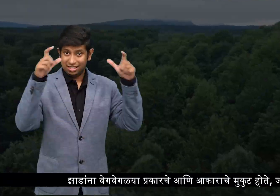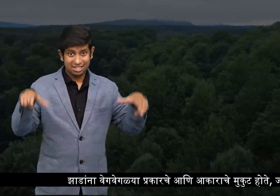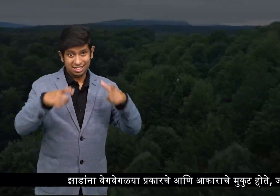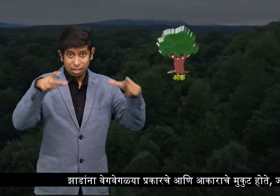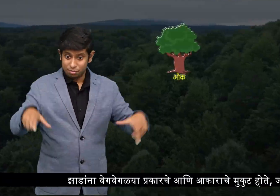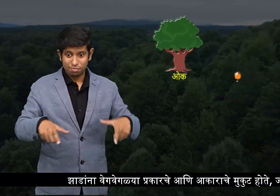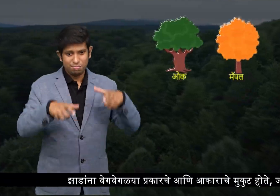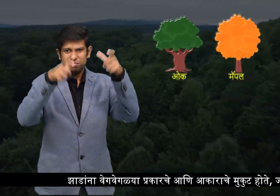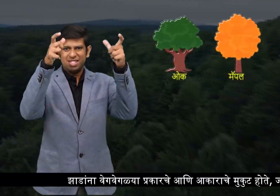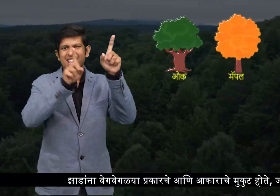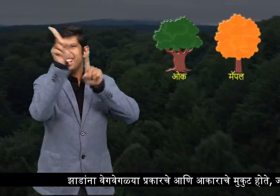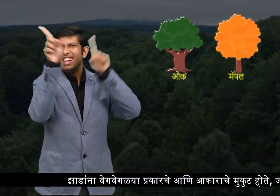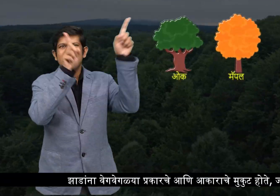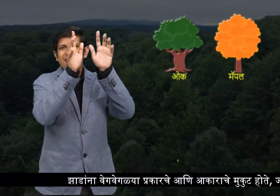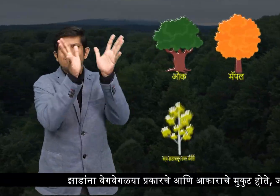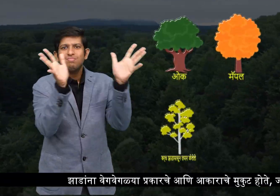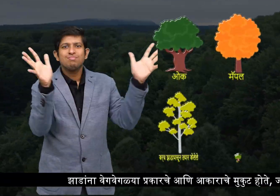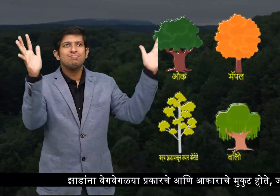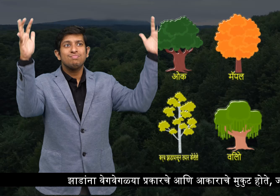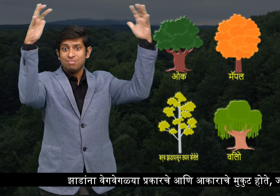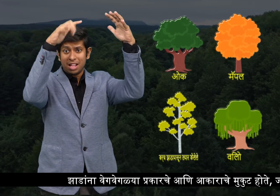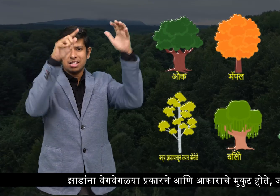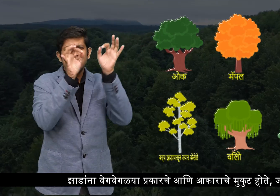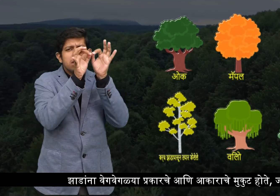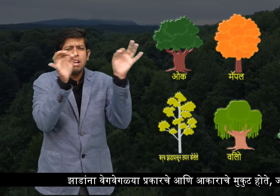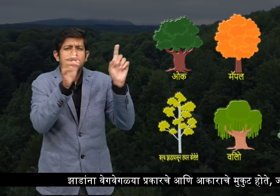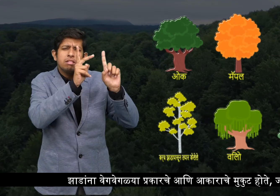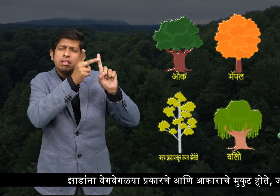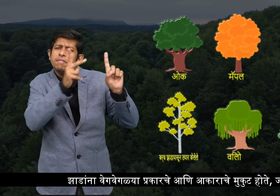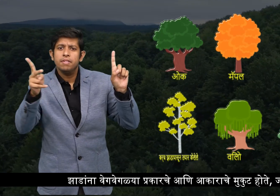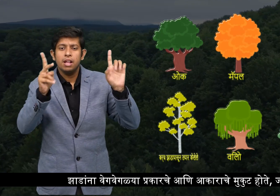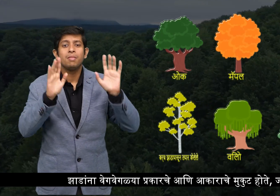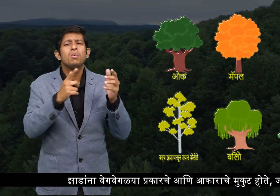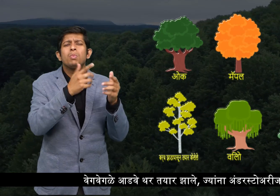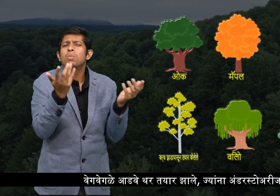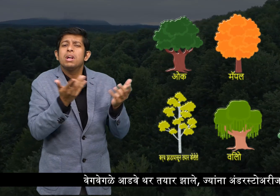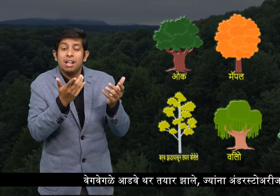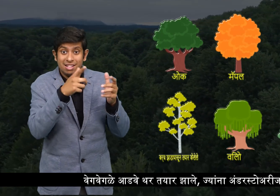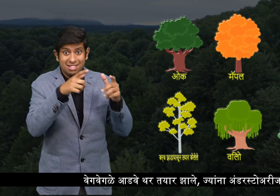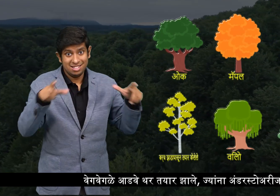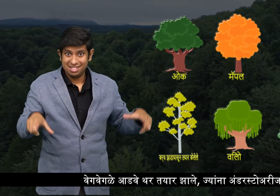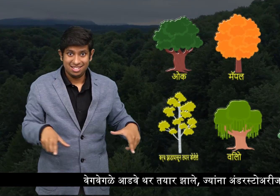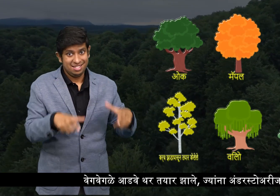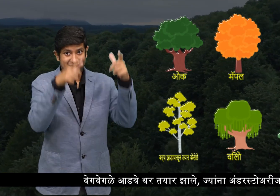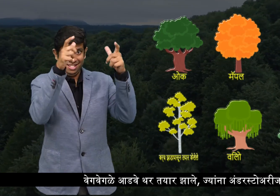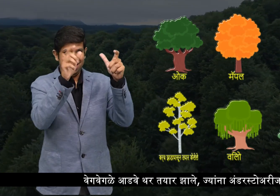झाडांना वेगवेगळ्या प्रकारचे आणि आकाराचे मुकुट होते, ज्यामुळे जंगलात वेगवेगळे आडवे थर तयार झाले,